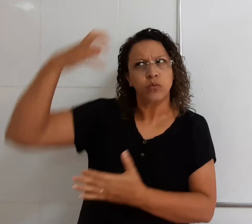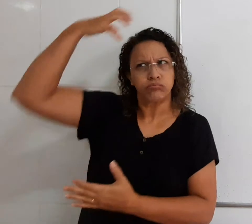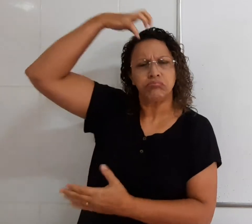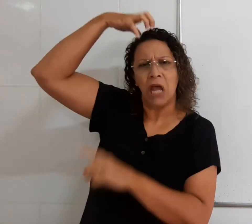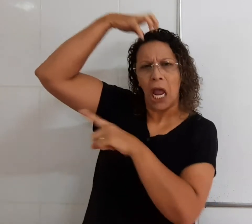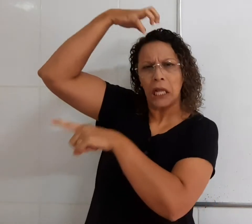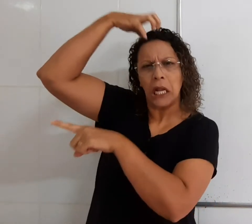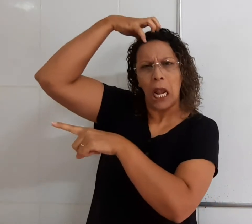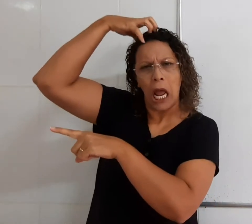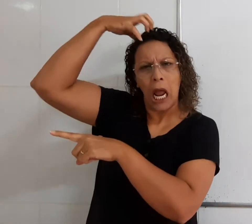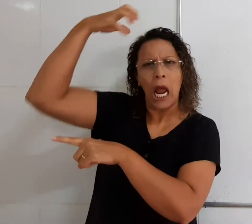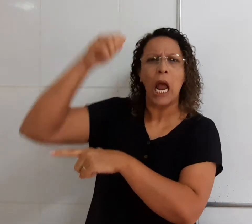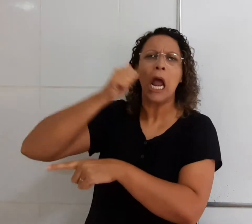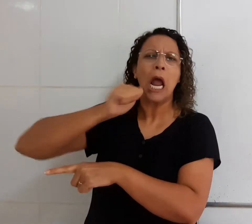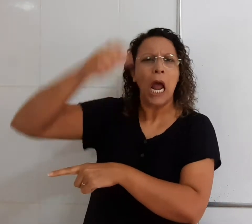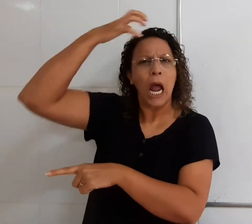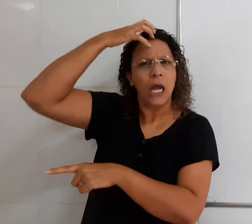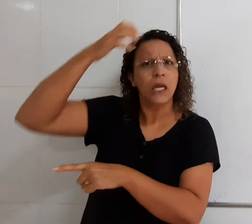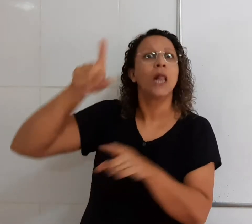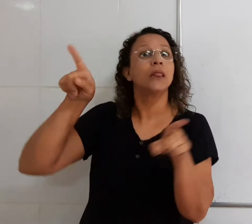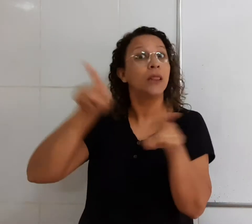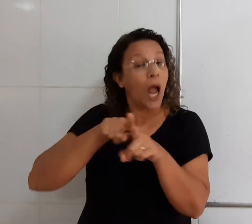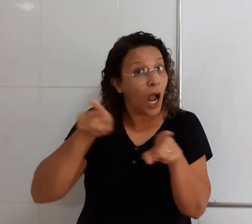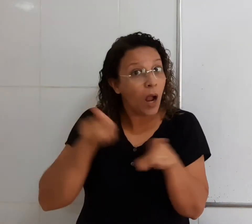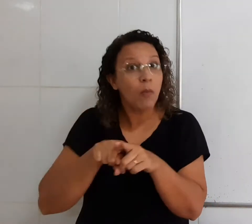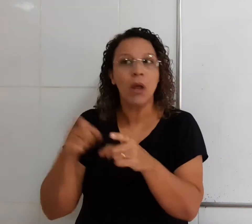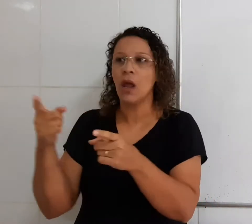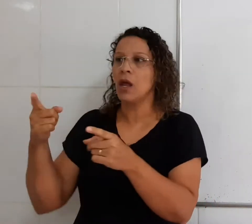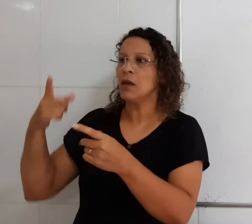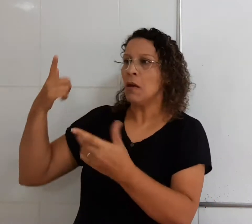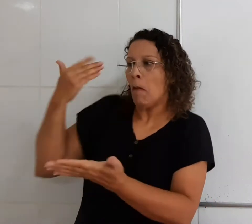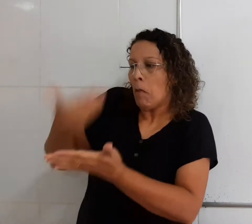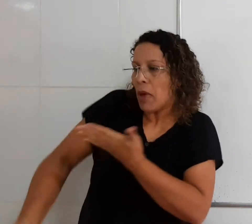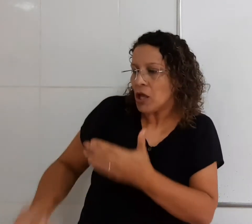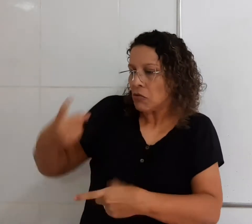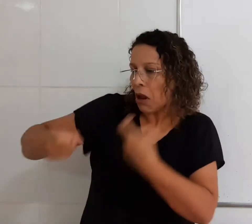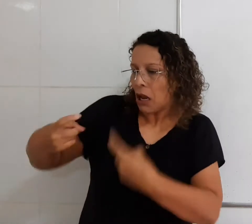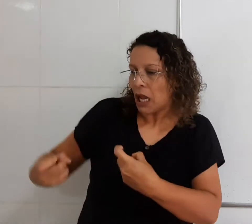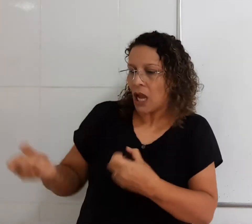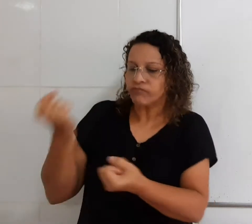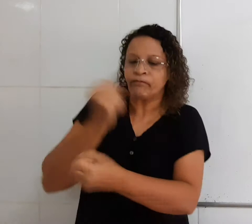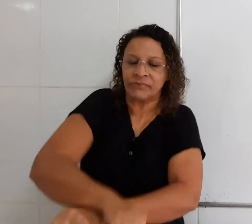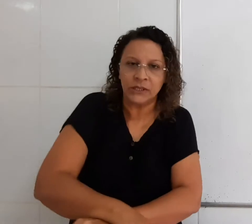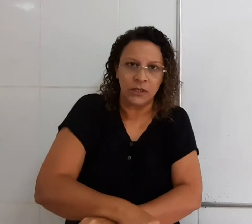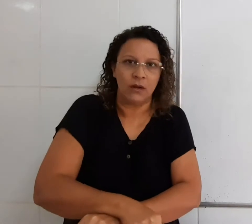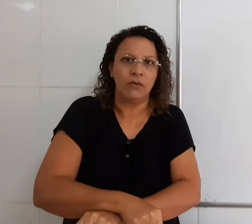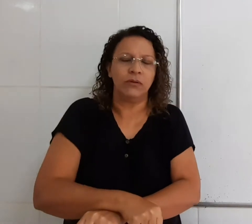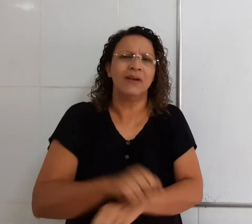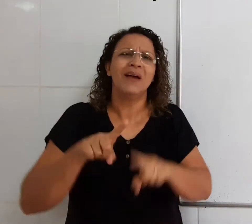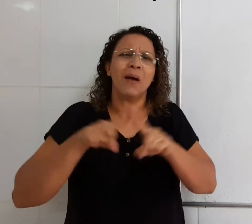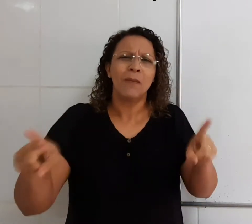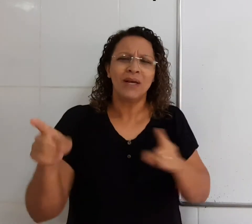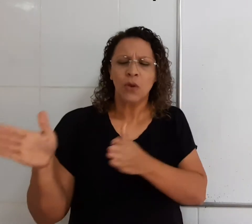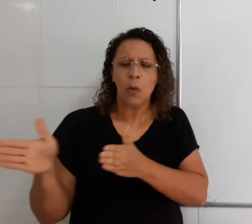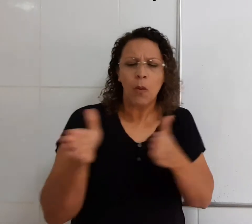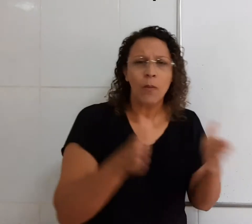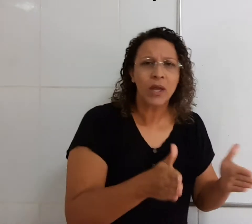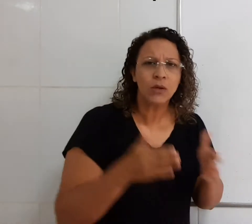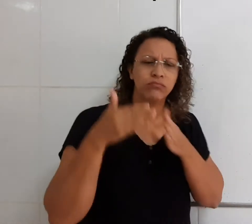rainhas se transformavam em escravos. Mas, no período das grandes navegações, a partir